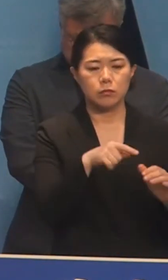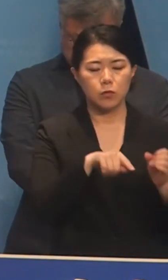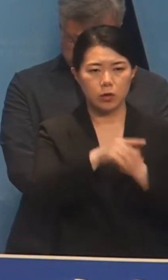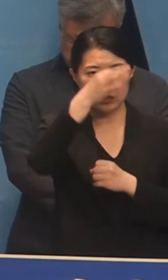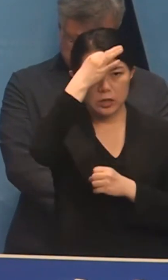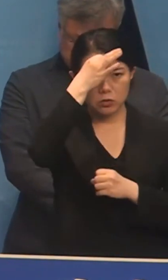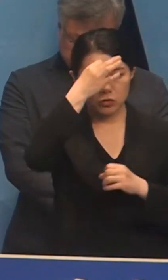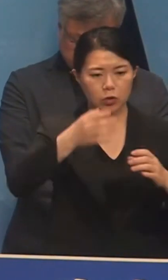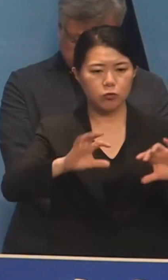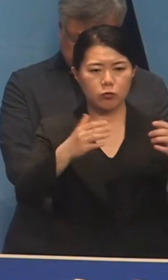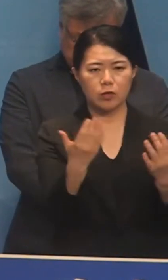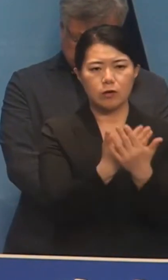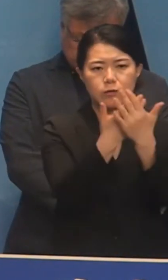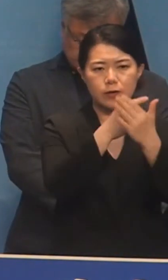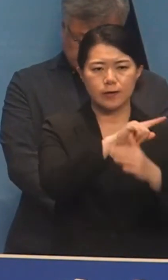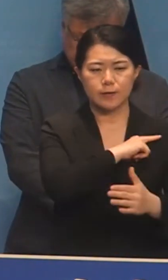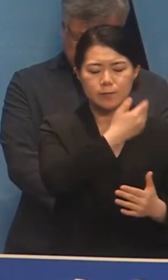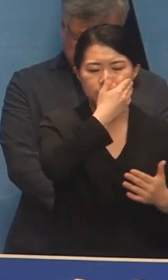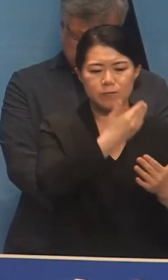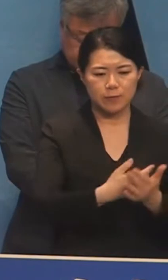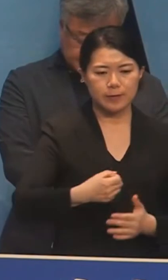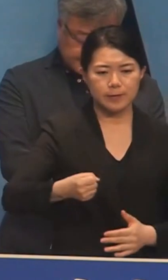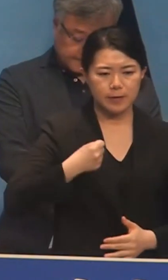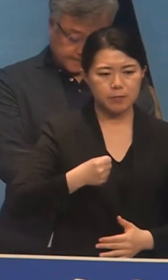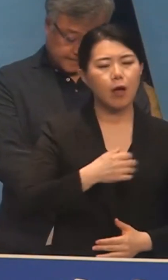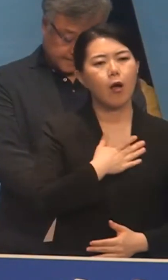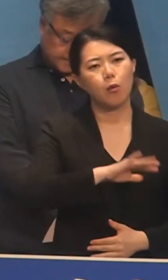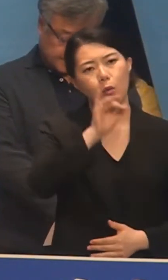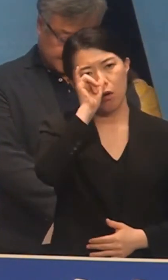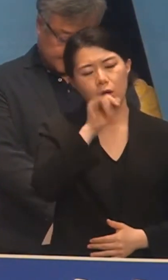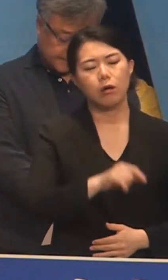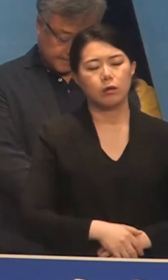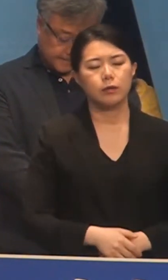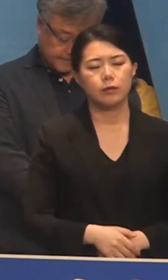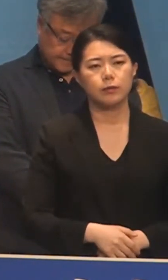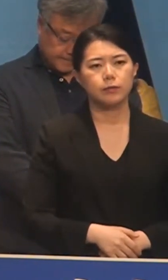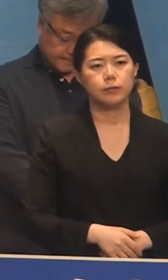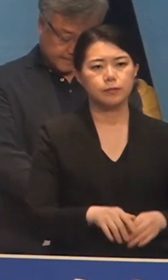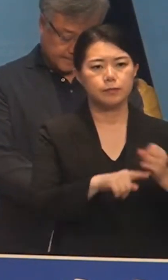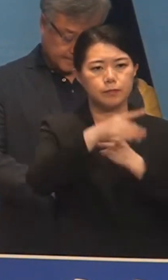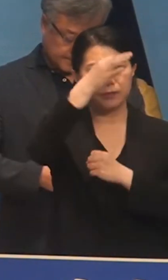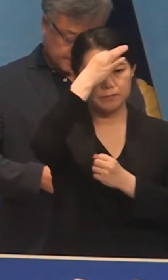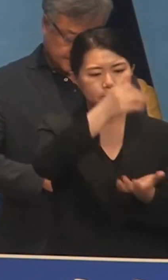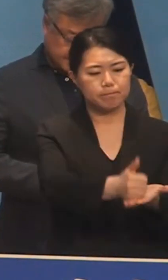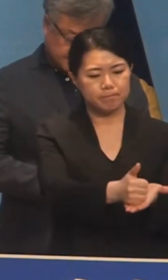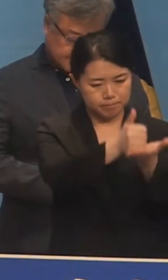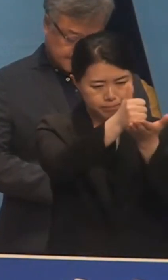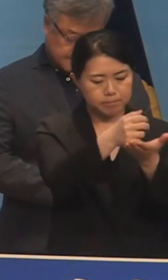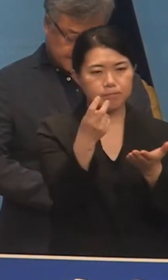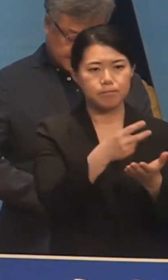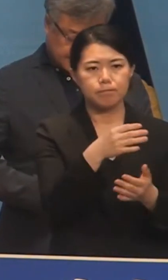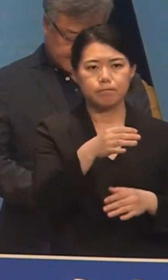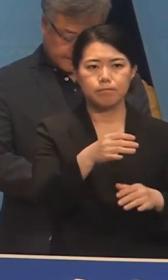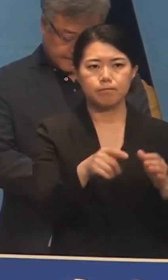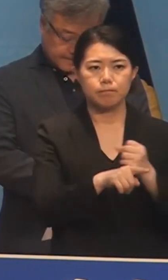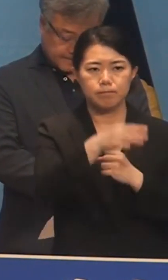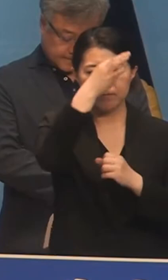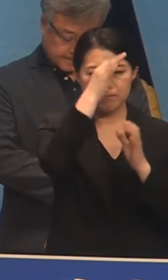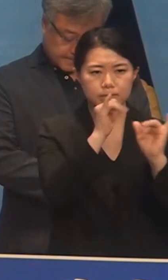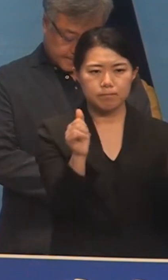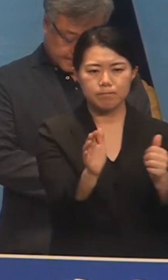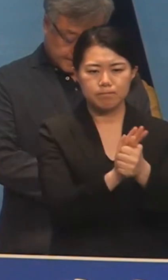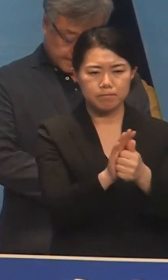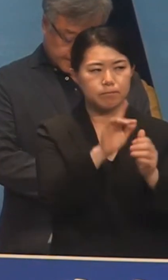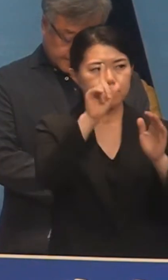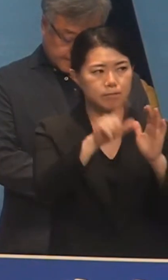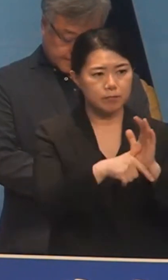과학기술을 국가 성장의 핵심 동력으로 인식하고 있습니다. 과학기술이 존중받고 과학기술인을 무대에 있을